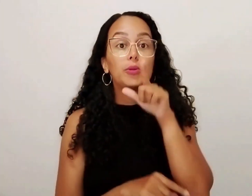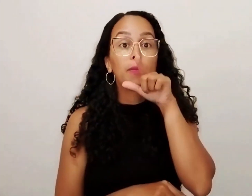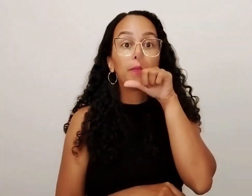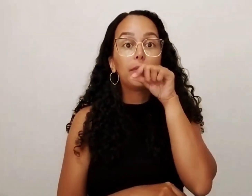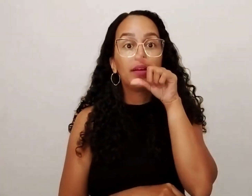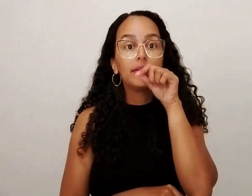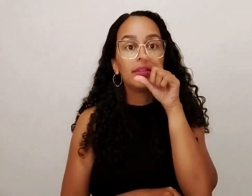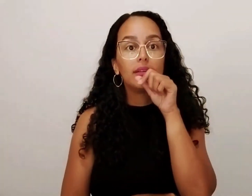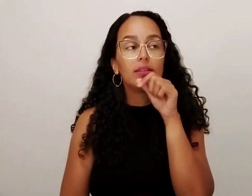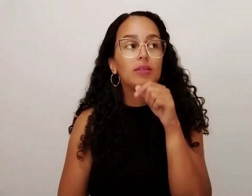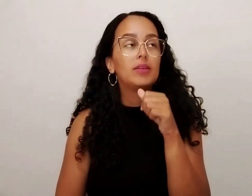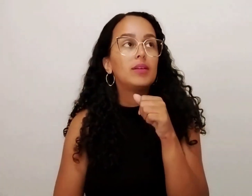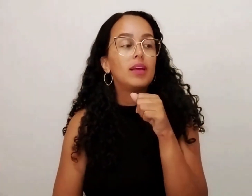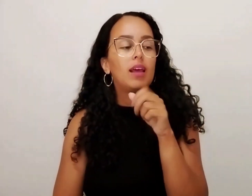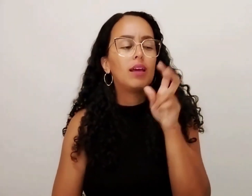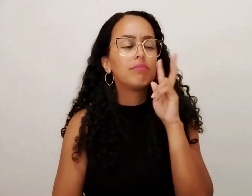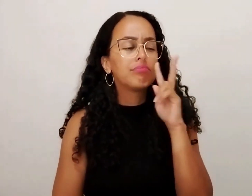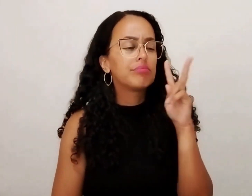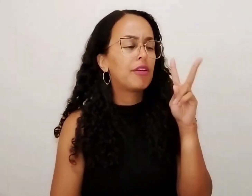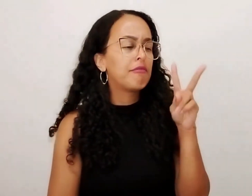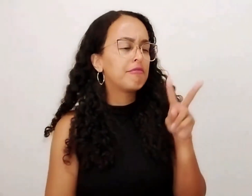volta para casa.